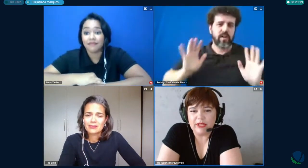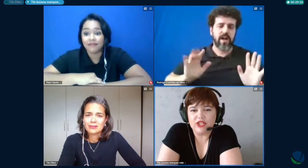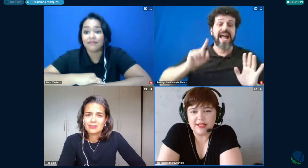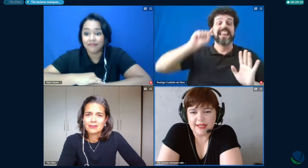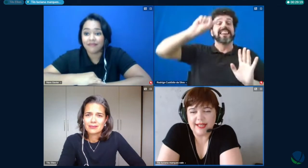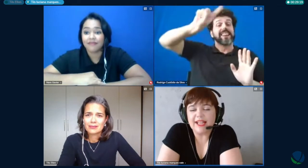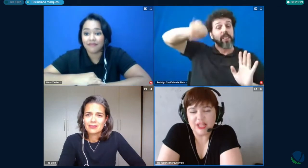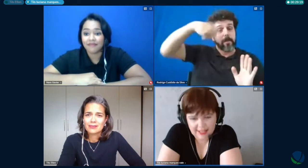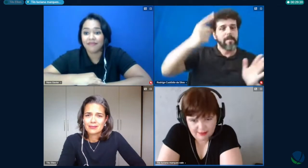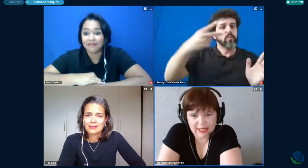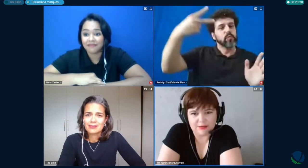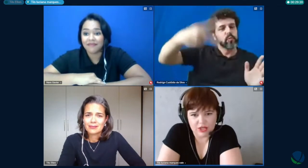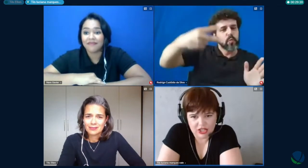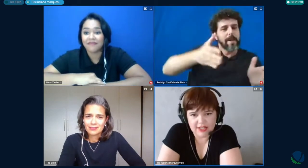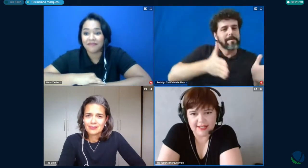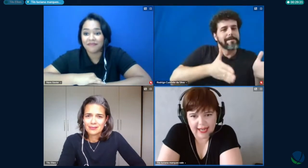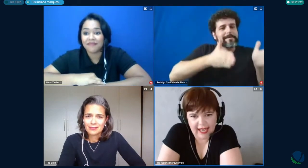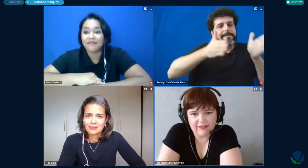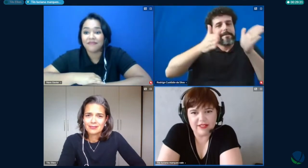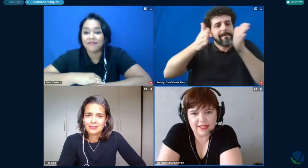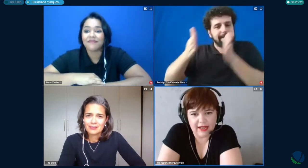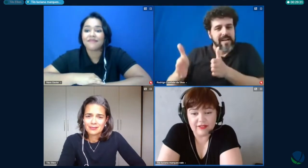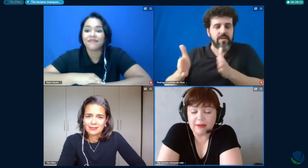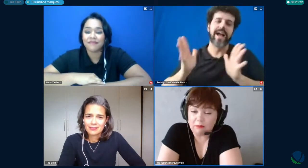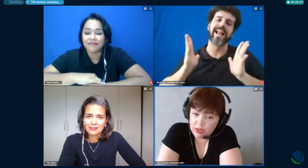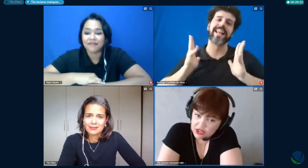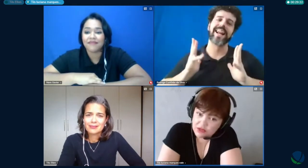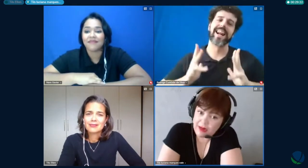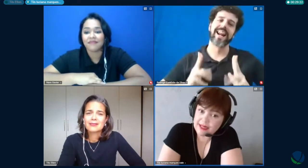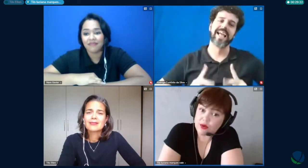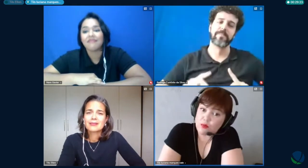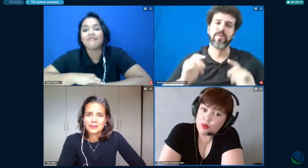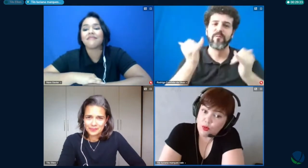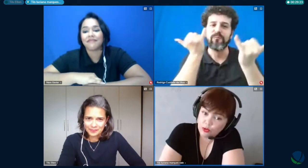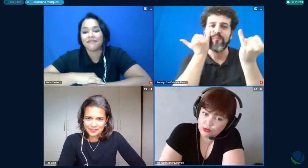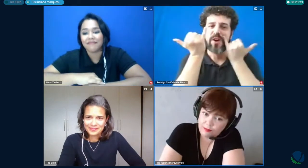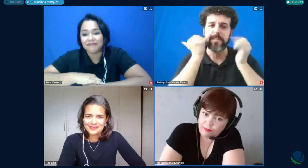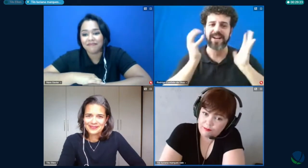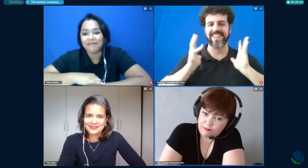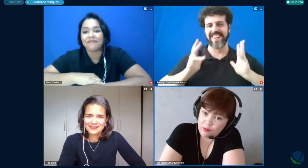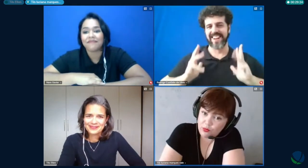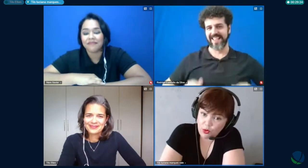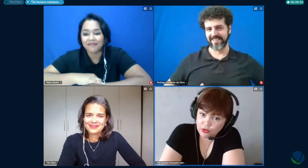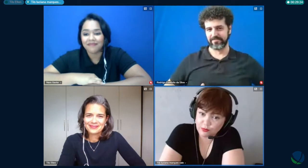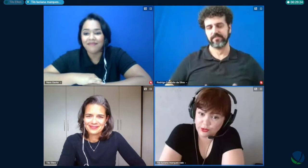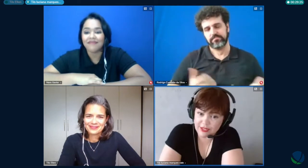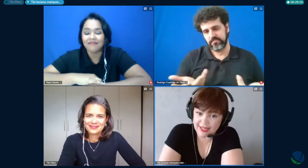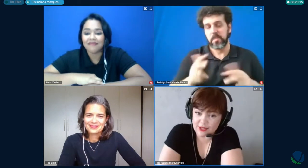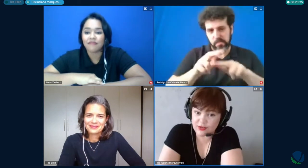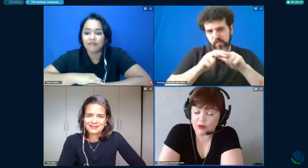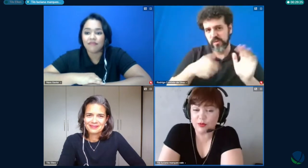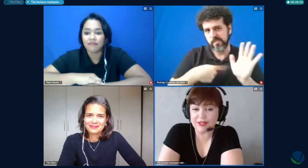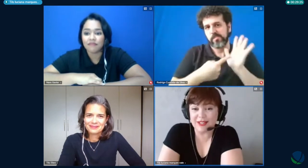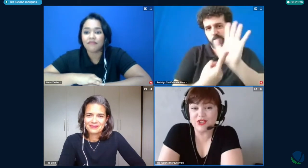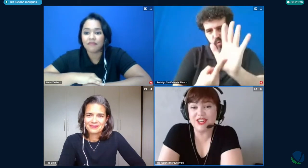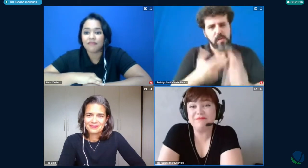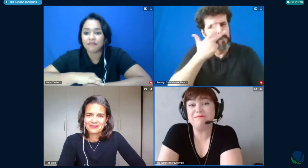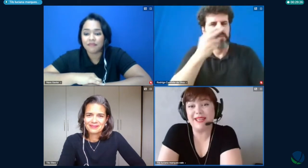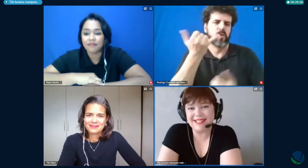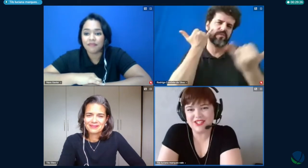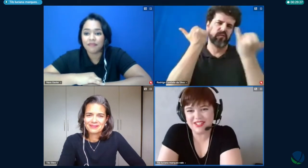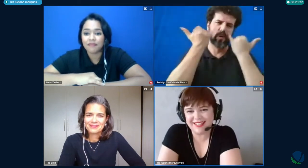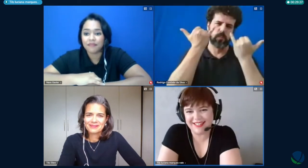Esse primeiro momento de ansiedade é assim mesmo, a gente escreve, depois a gente passa para um outro processo, que é o processo